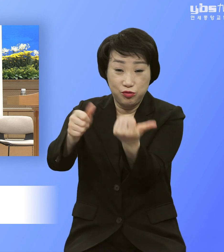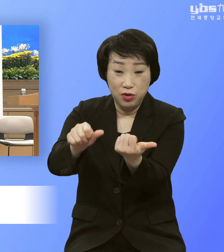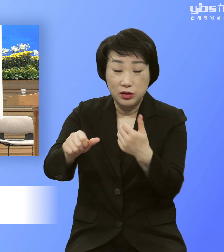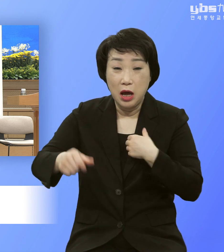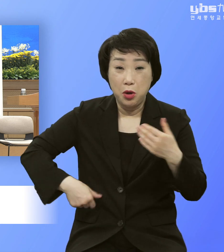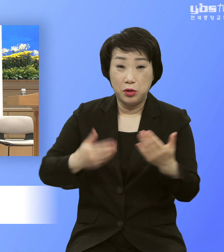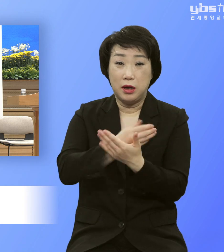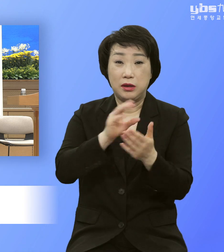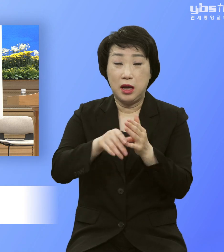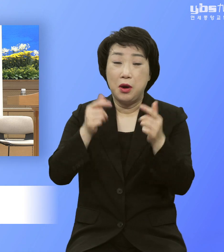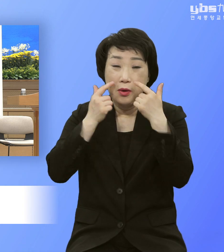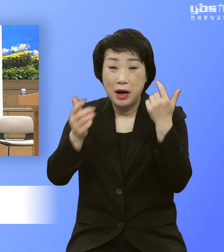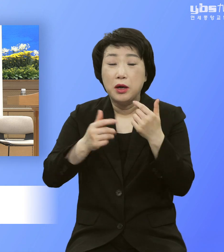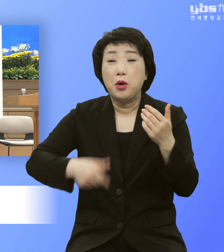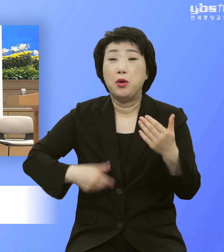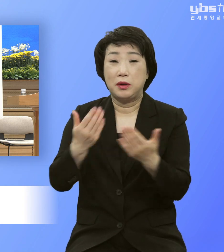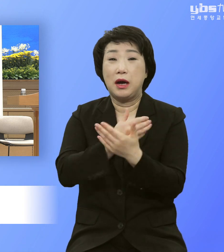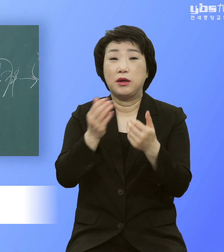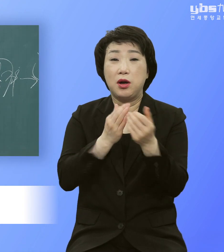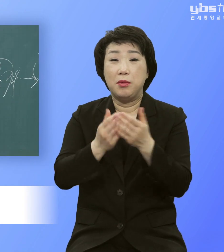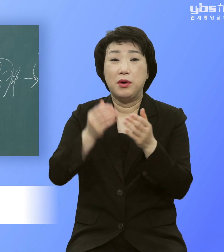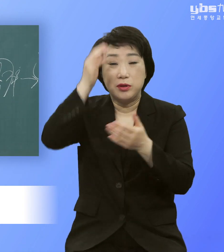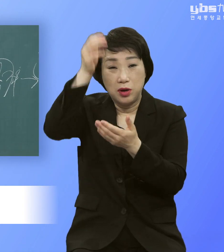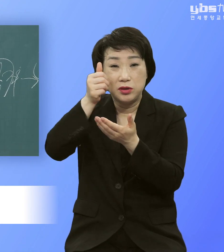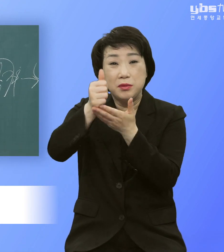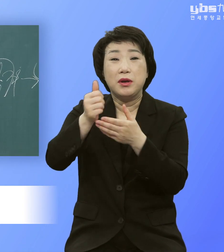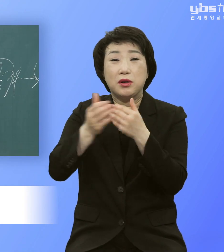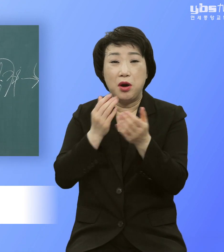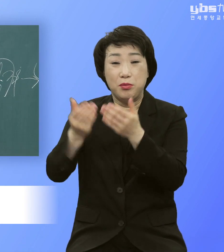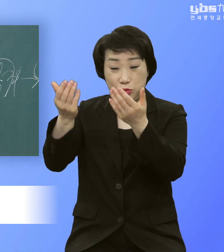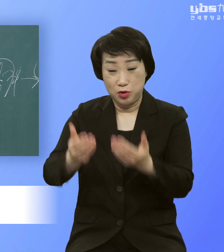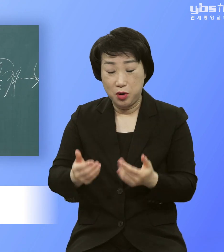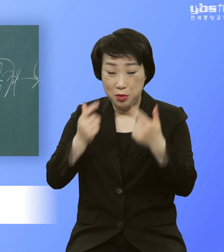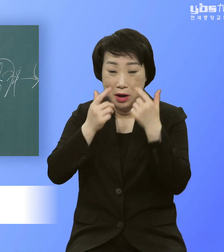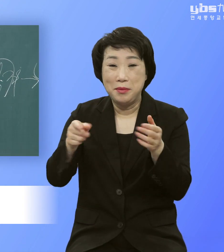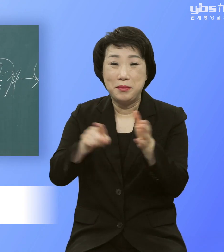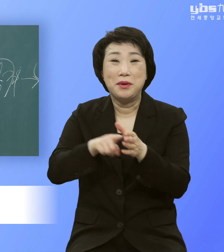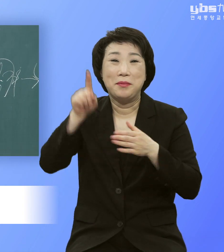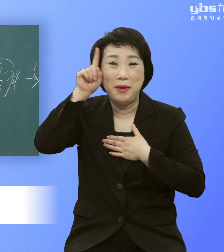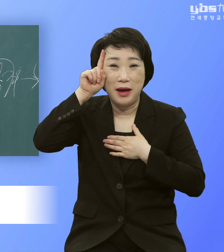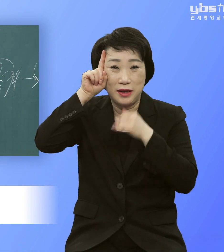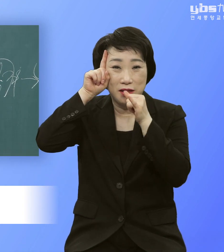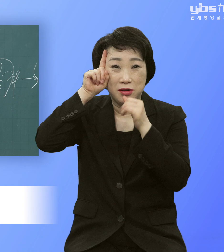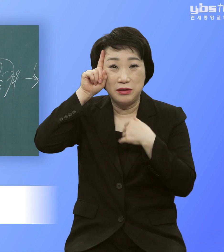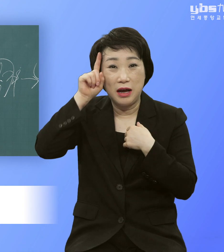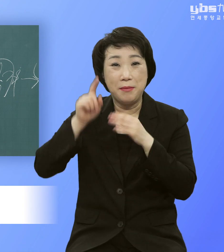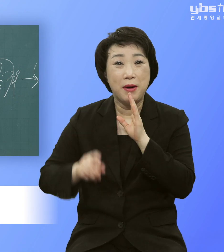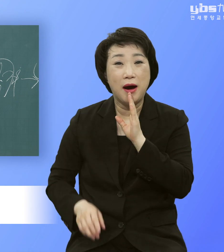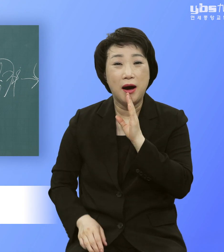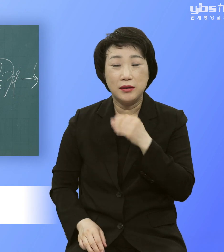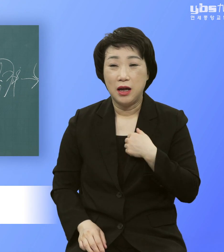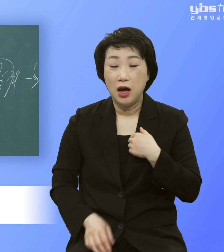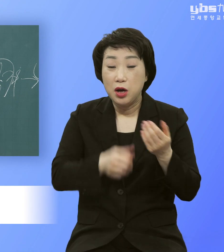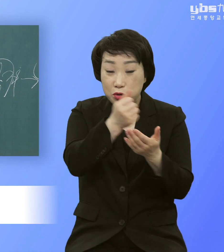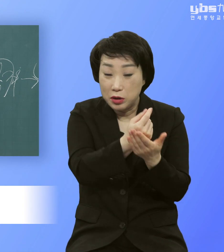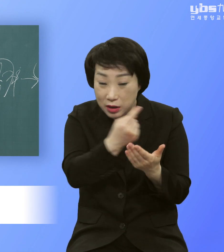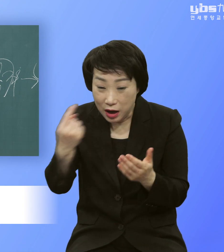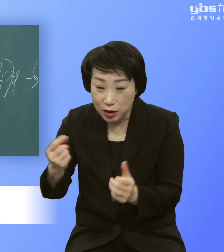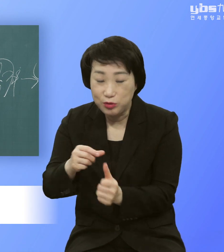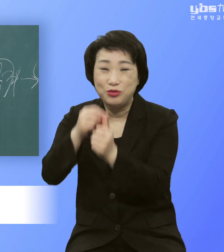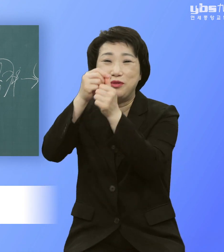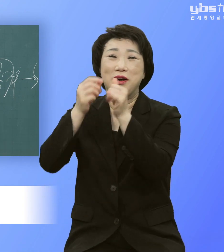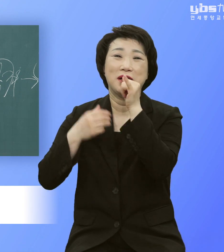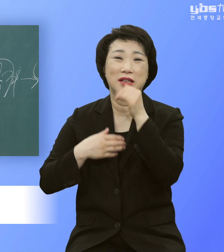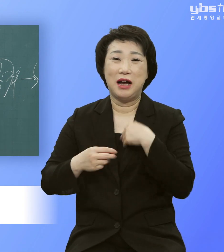때 확실히 회개된 경험이 성령으로 경험돼서 확실히 믿어졌다 이 말이야. 그럼 나는 죄에서